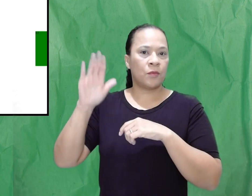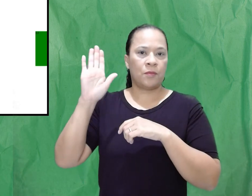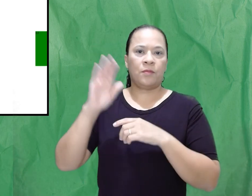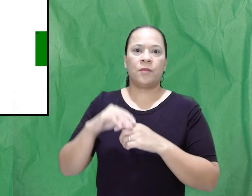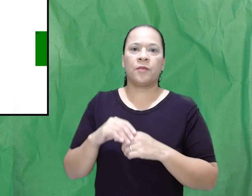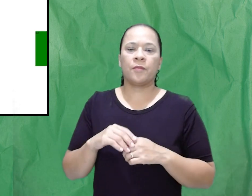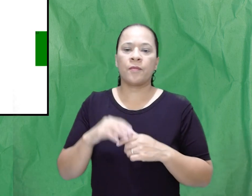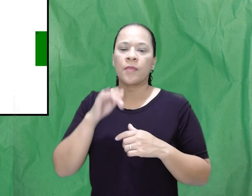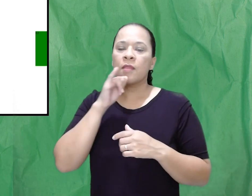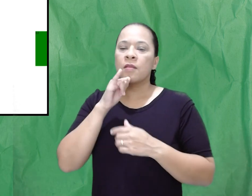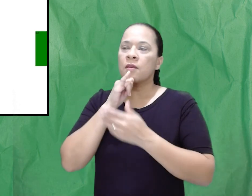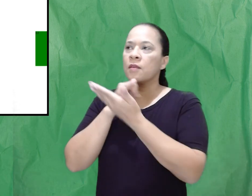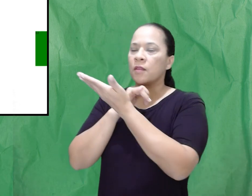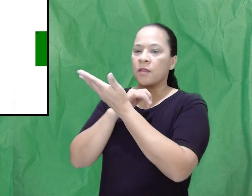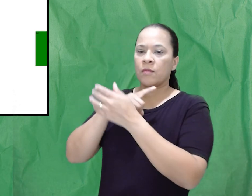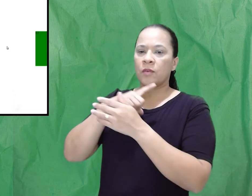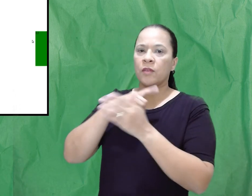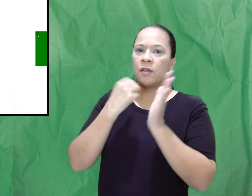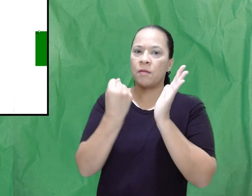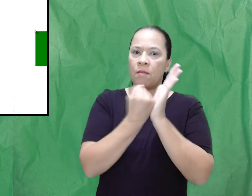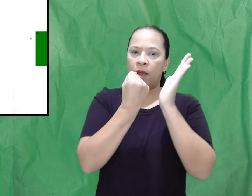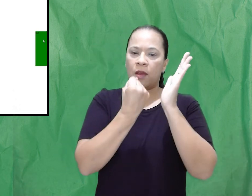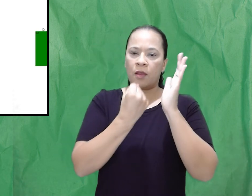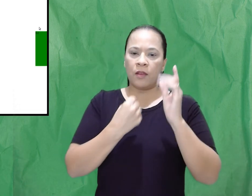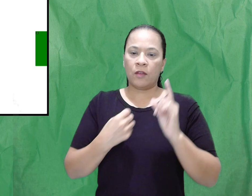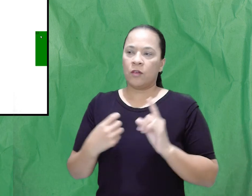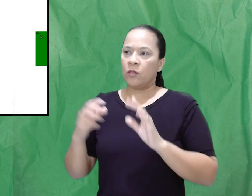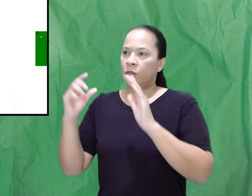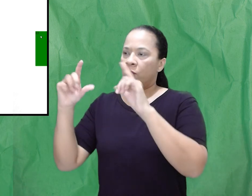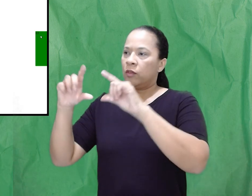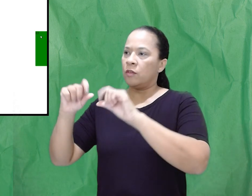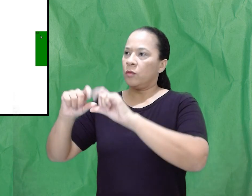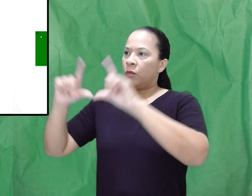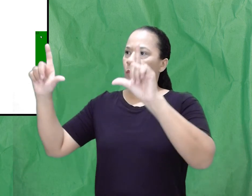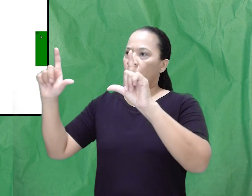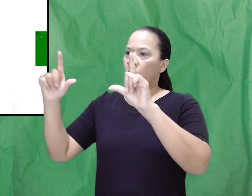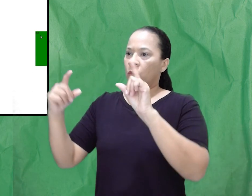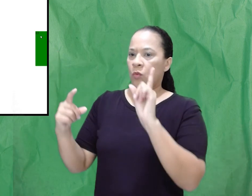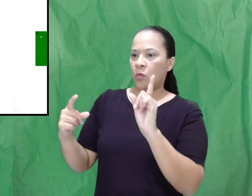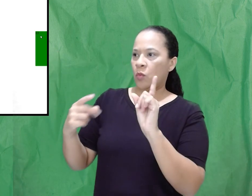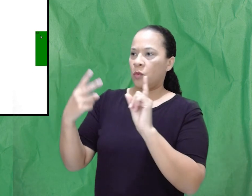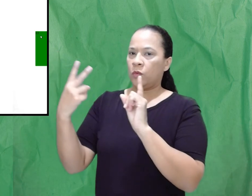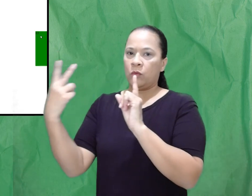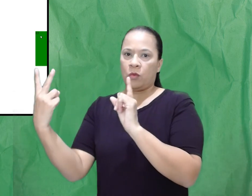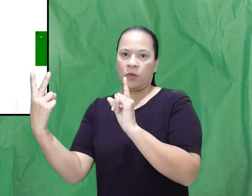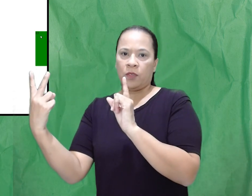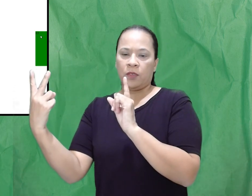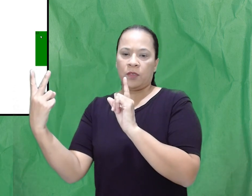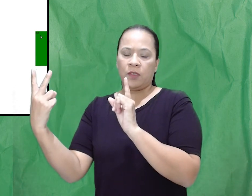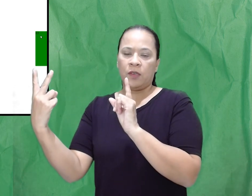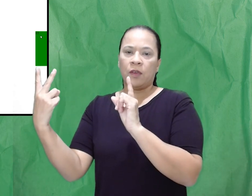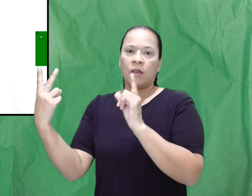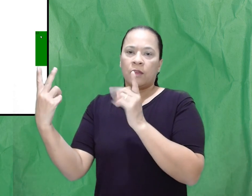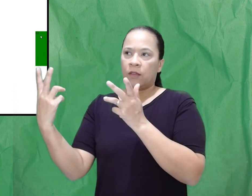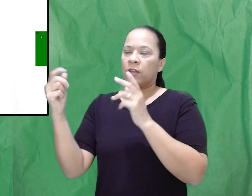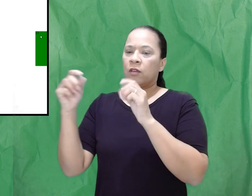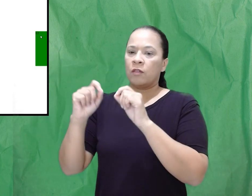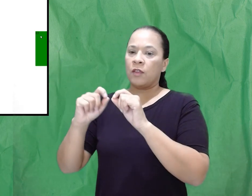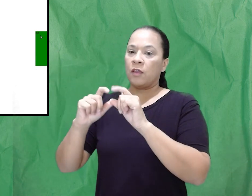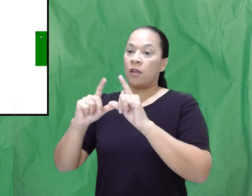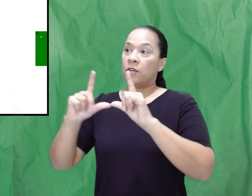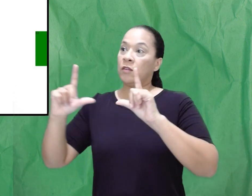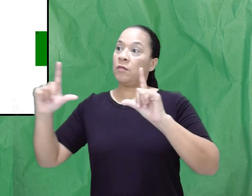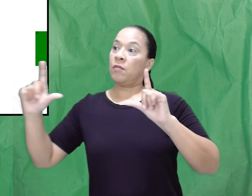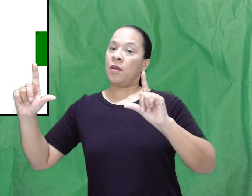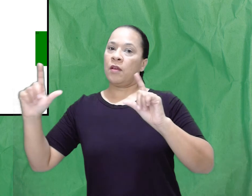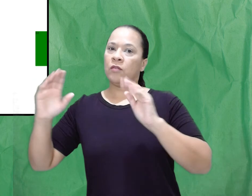Aqui, por exemplo, eu teria a logo aqui no 1 e teria os itens do menu no 2.2. Eu quero dar um espaço maior entre elementos. Aqui